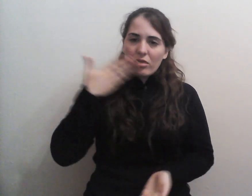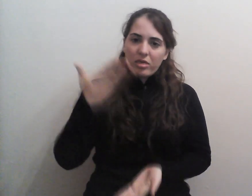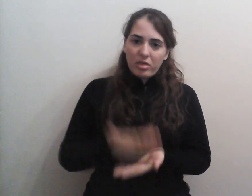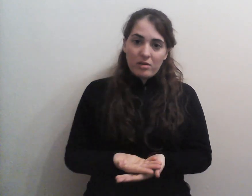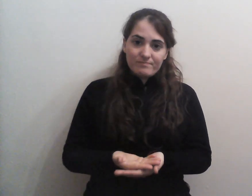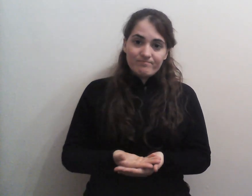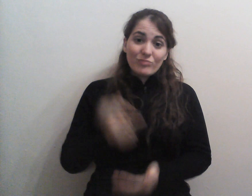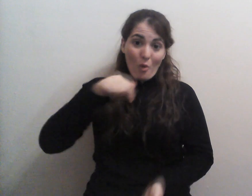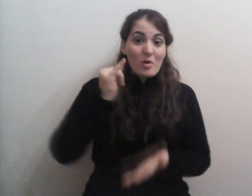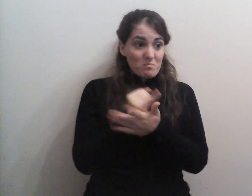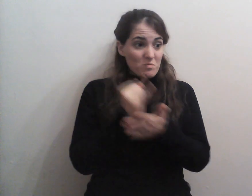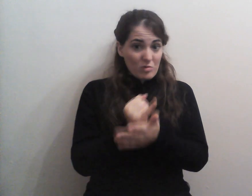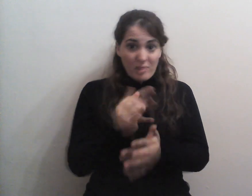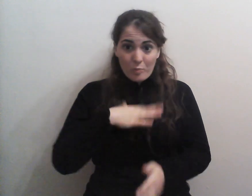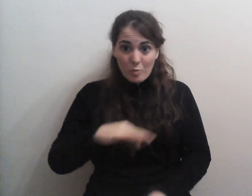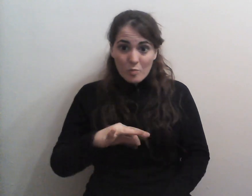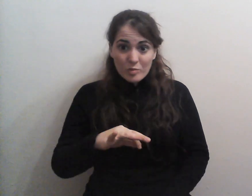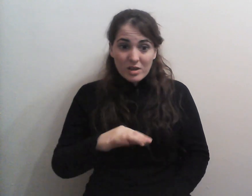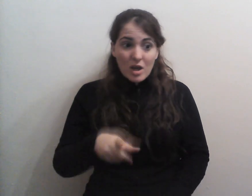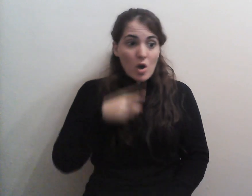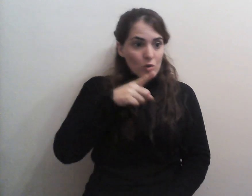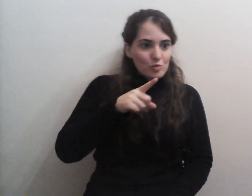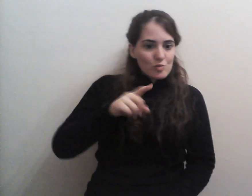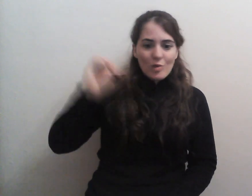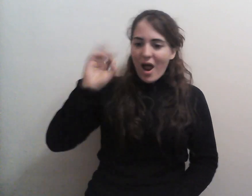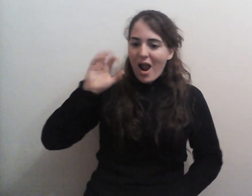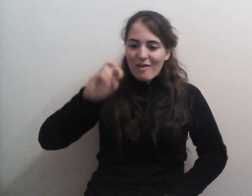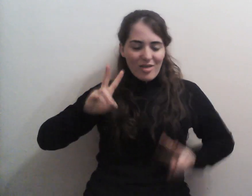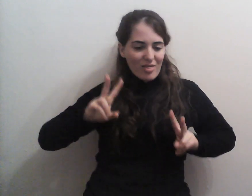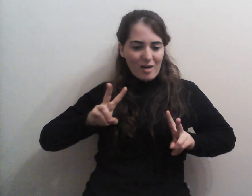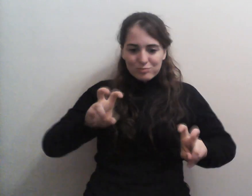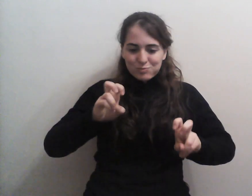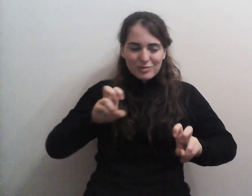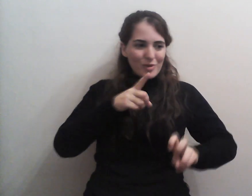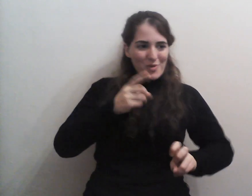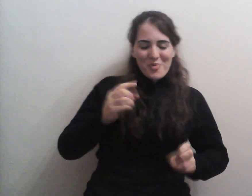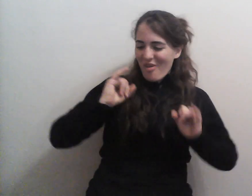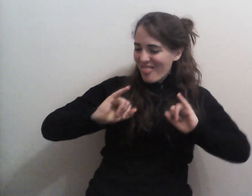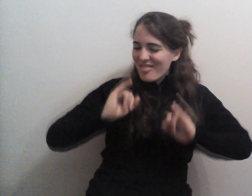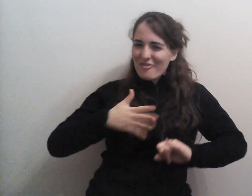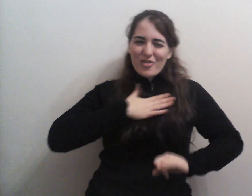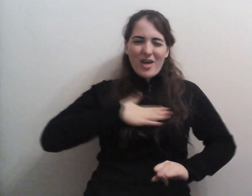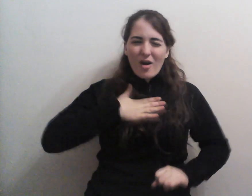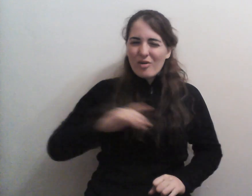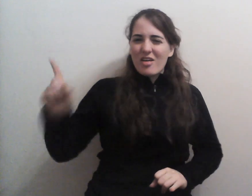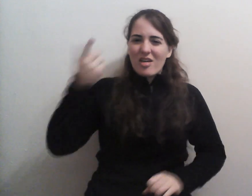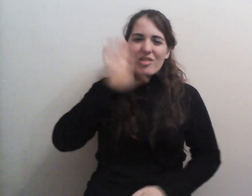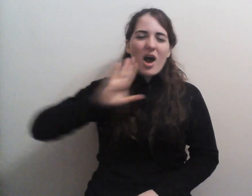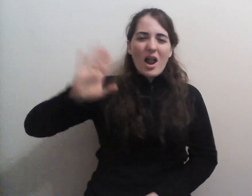empezar el mensaje. ¿Disfrutas tú de exaltar, alabar, bendecir a Dios? Eres del Señor. Si es un aburrimiento, si es un